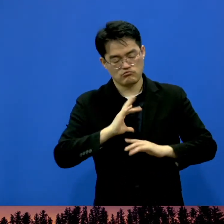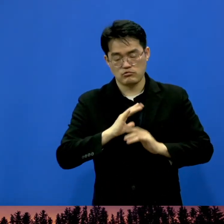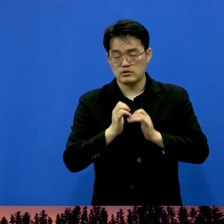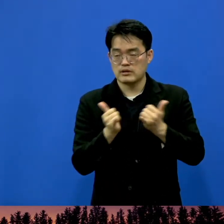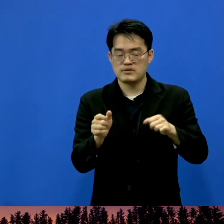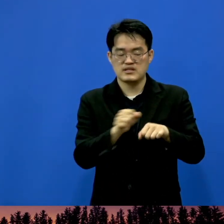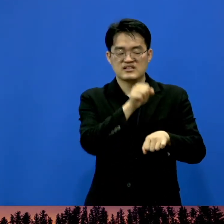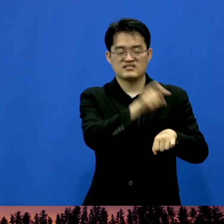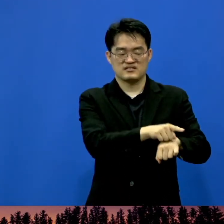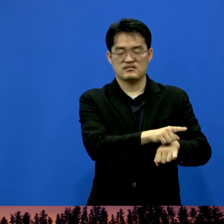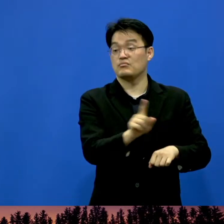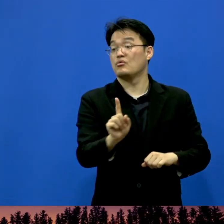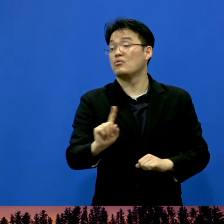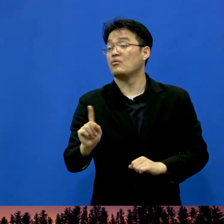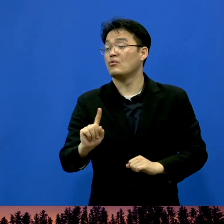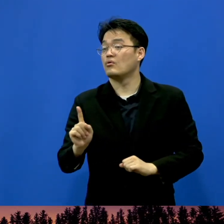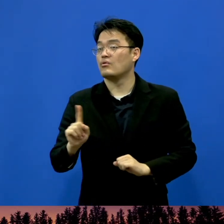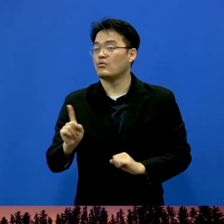특징이 뭐냐면